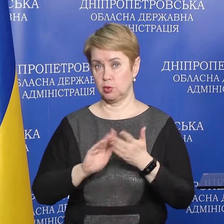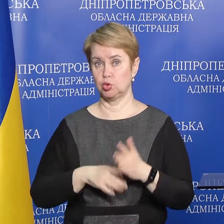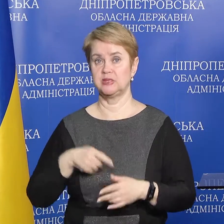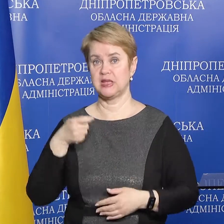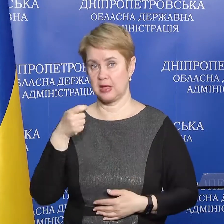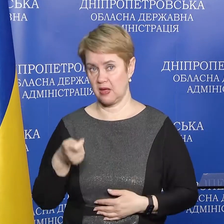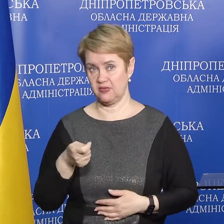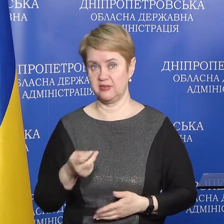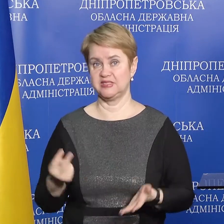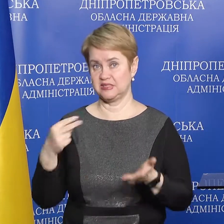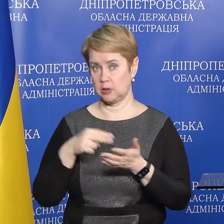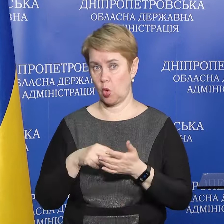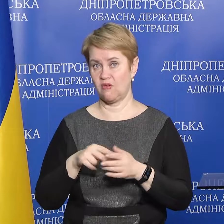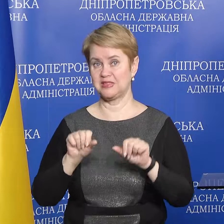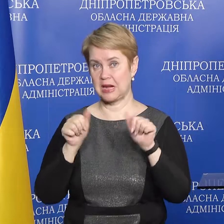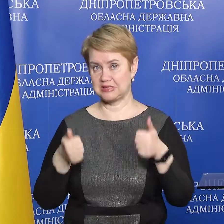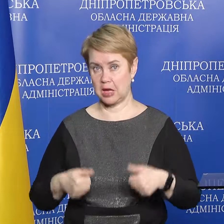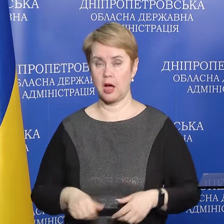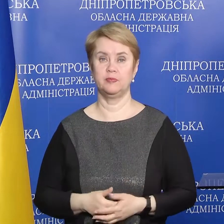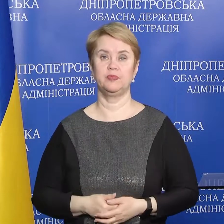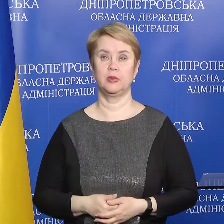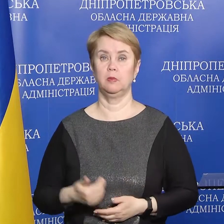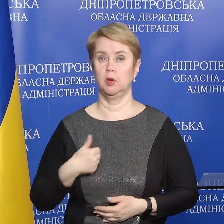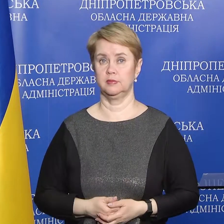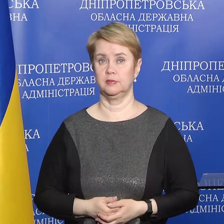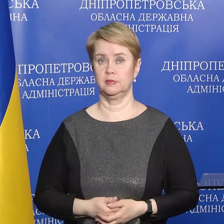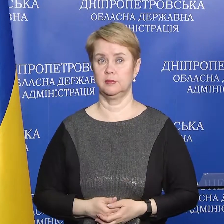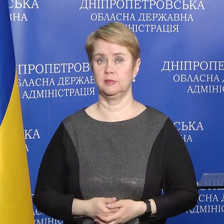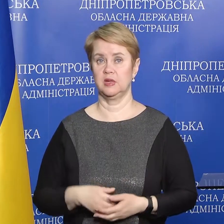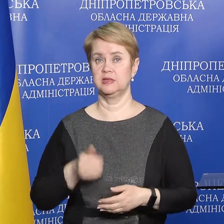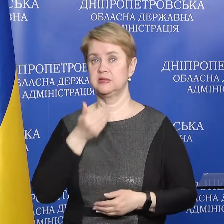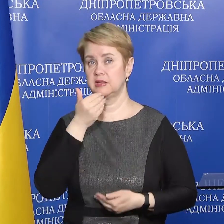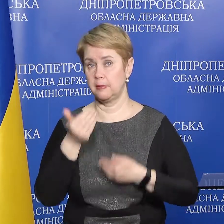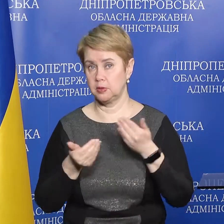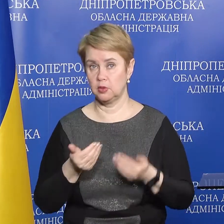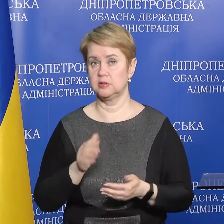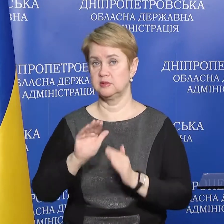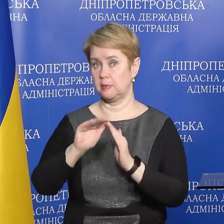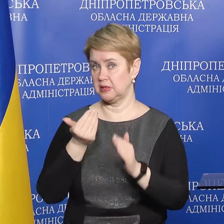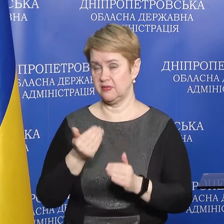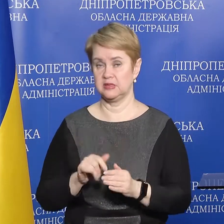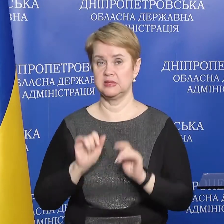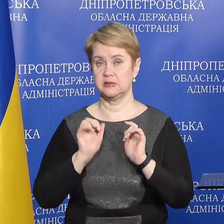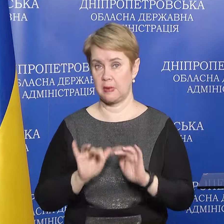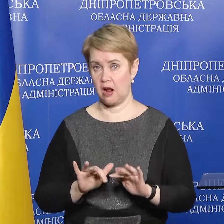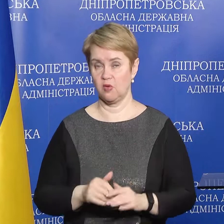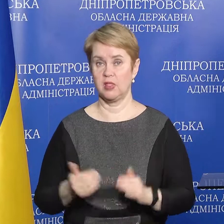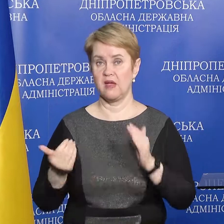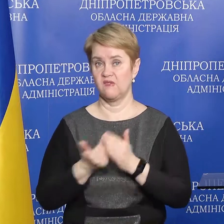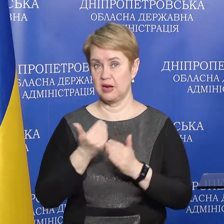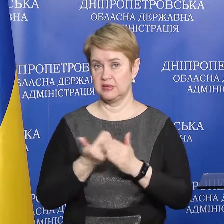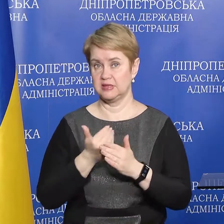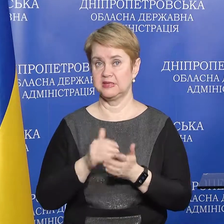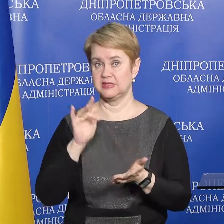заяву встановленого зразку. Ми будемо запитувати справу на